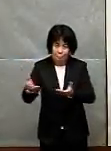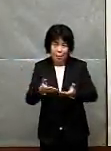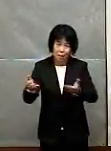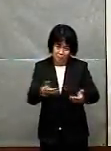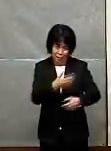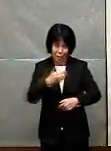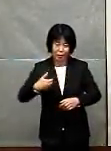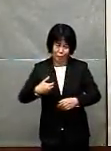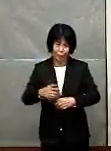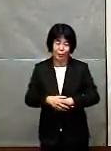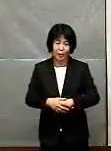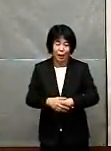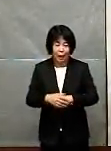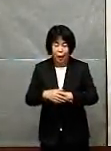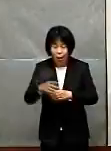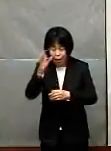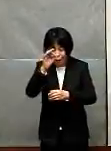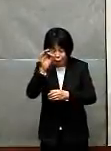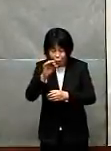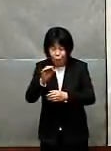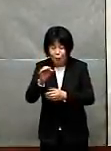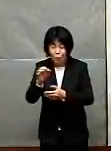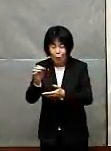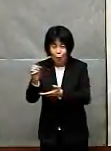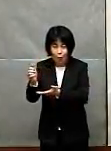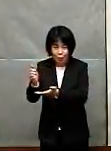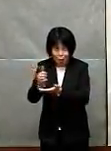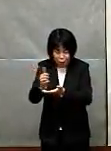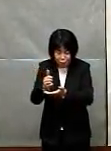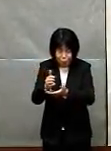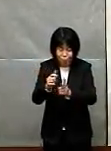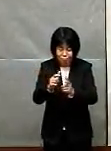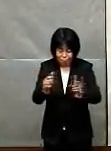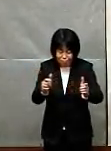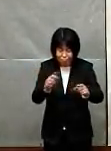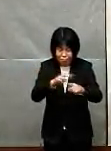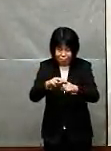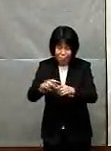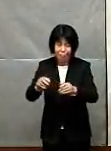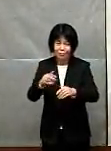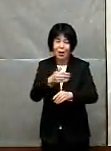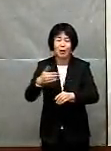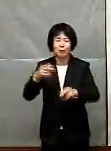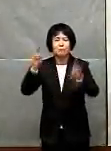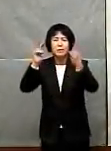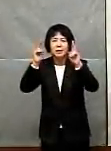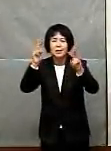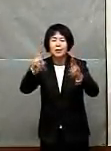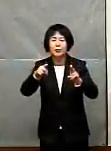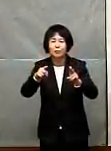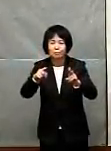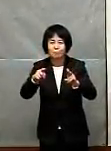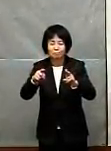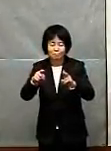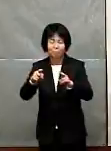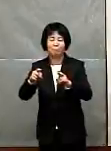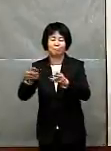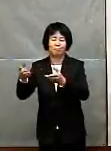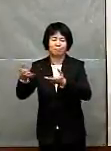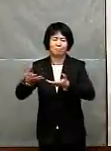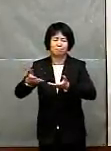に観光客も運んでくるし、また企業ビジネスというものも運んでくるわけでありま